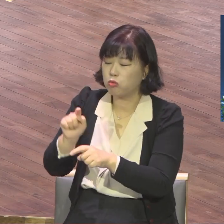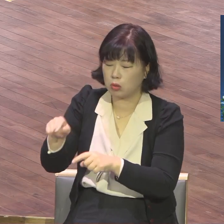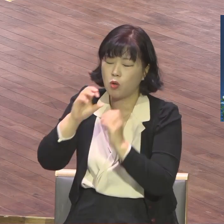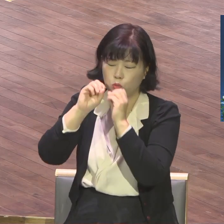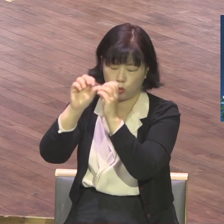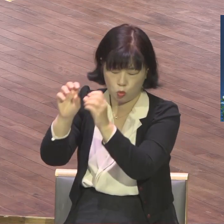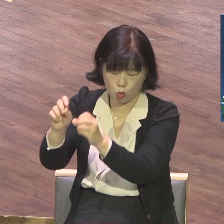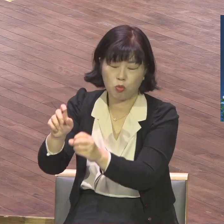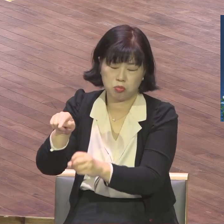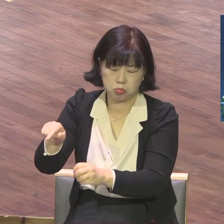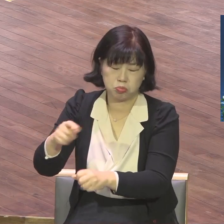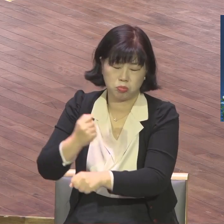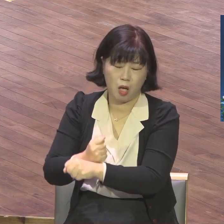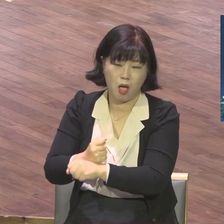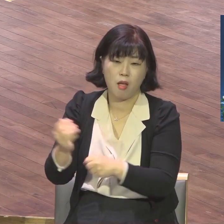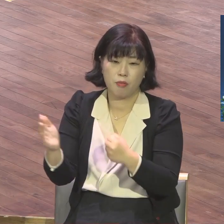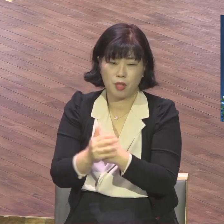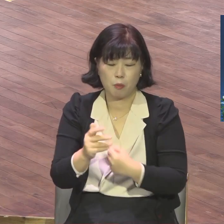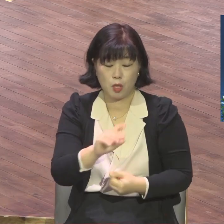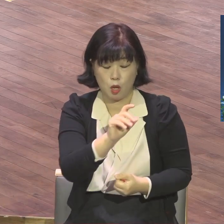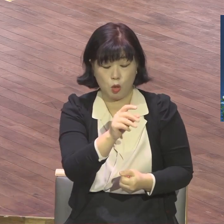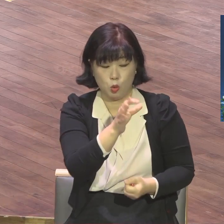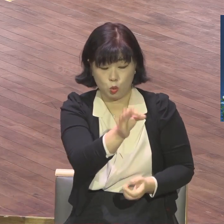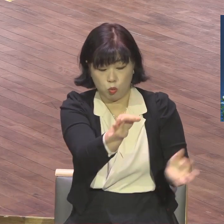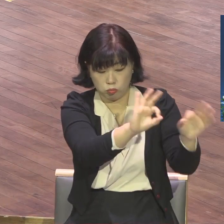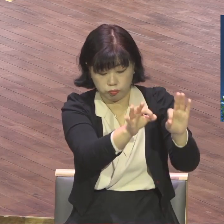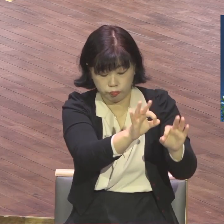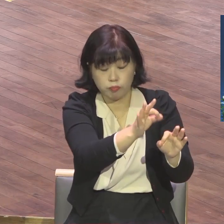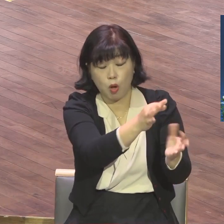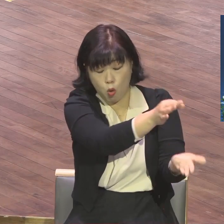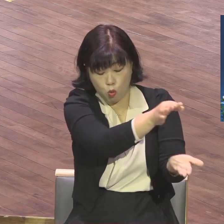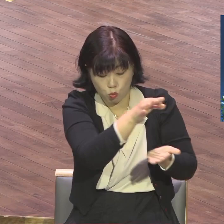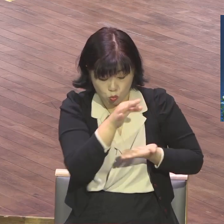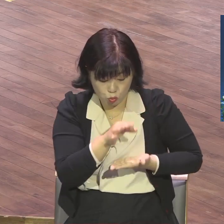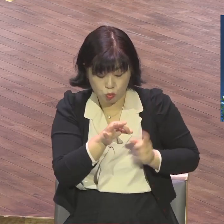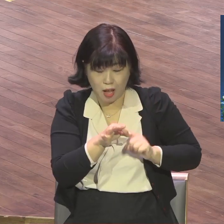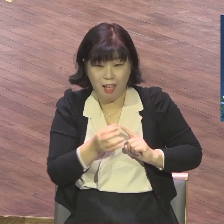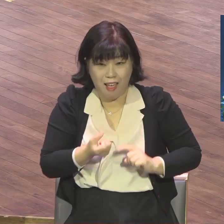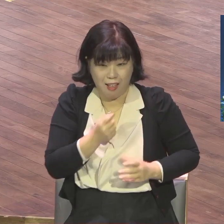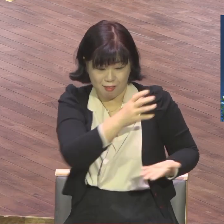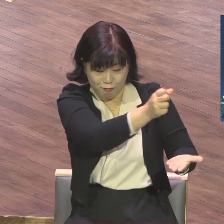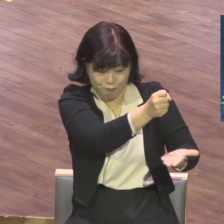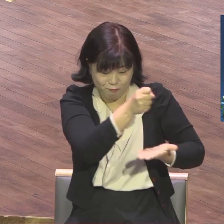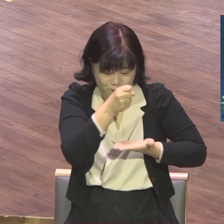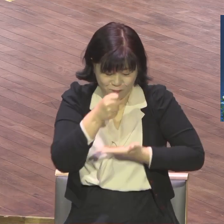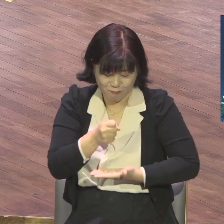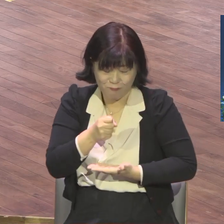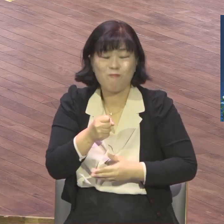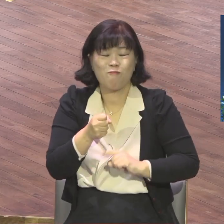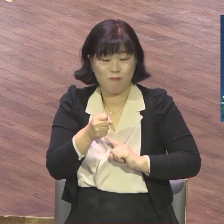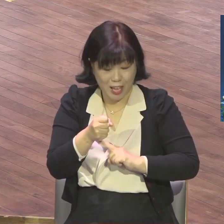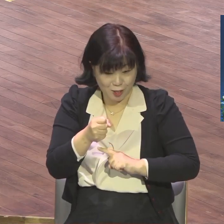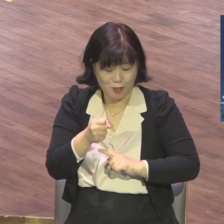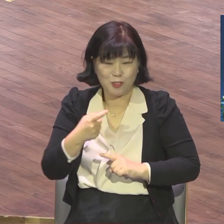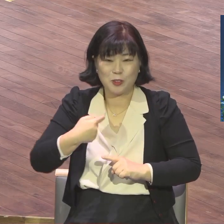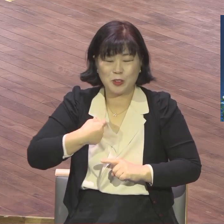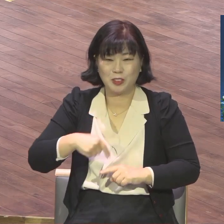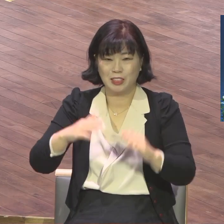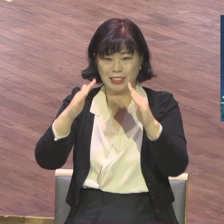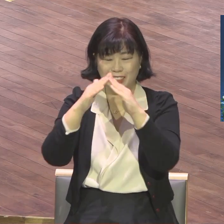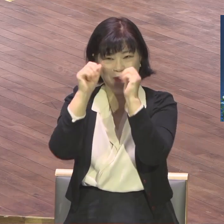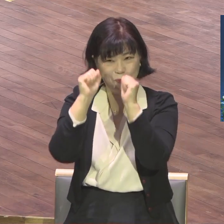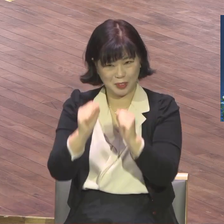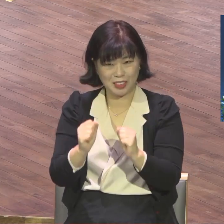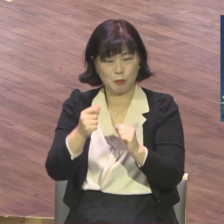집 얻고 그렇게 계속 성교 헌금을 통해서 차도한 손님들 대접합니다. 하루도 안 빠지고 하루